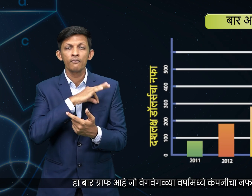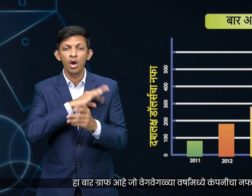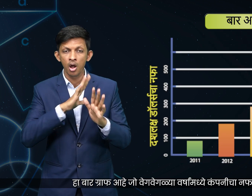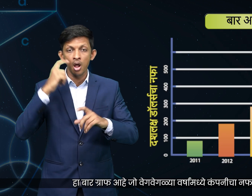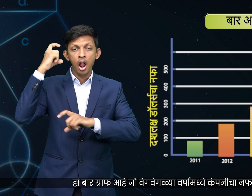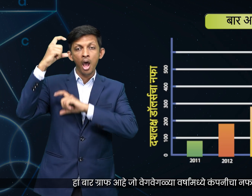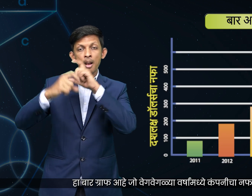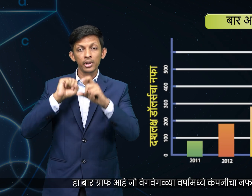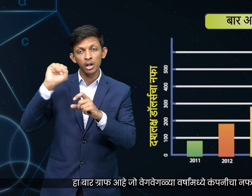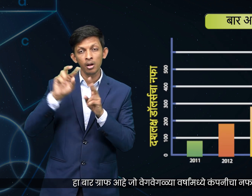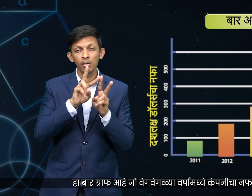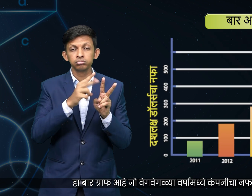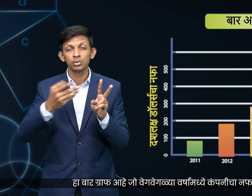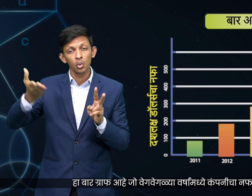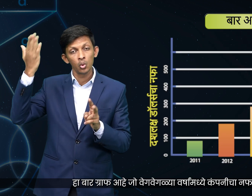वर्षांमध्ये कंपनीचा नफा दर्शवतो.